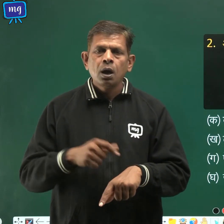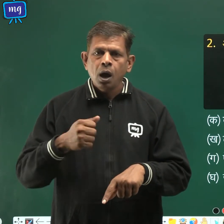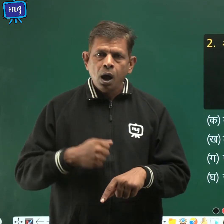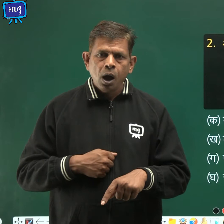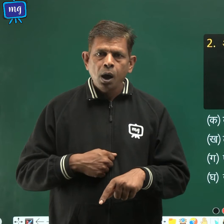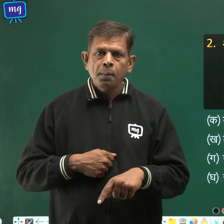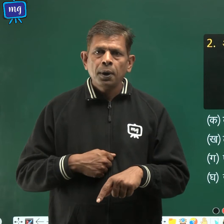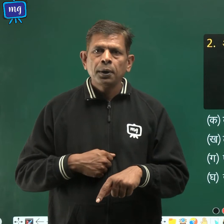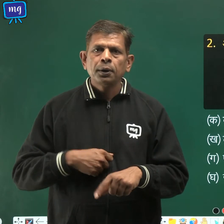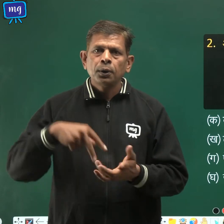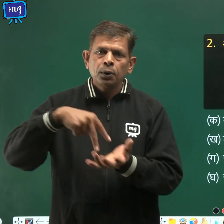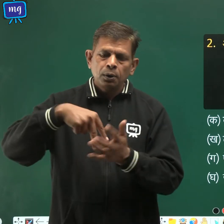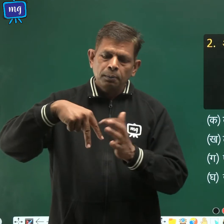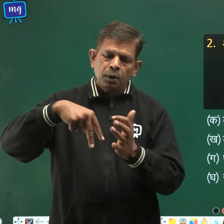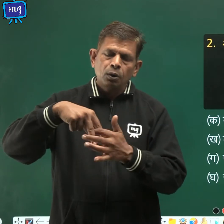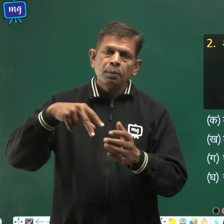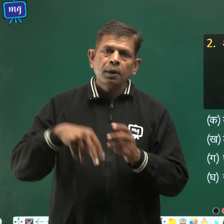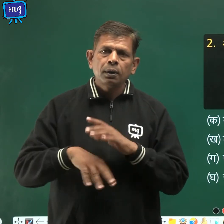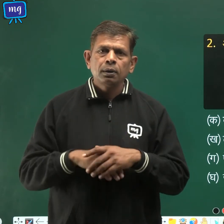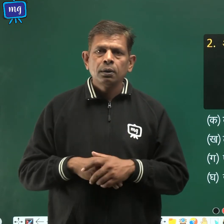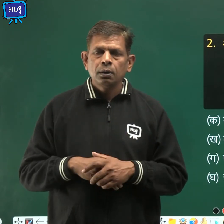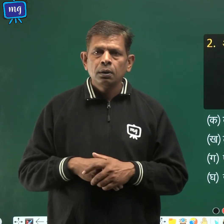हमारी टांगों में